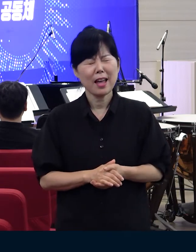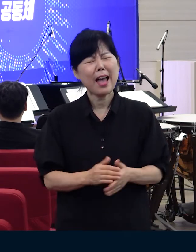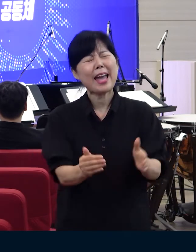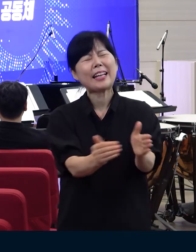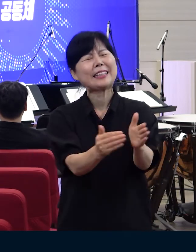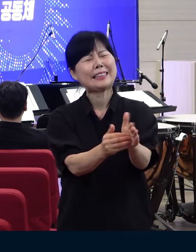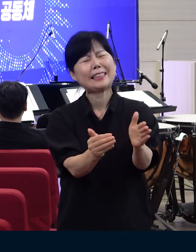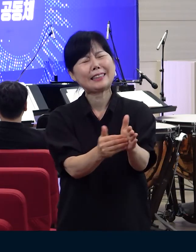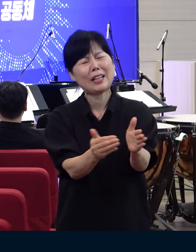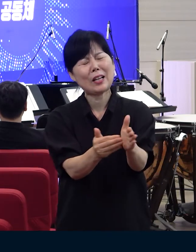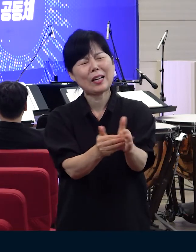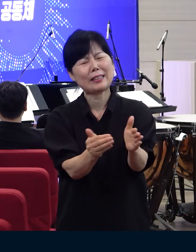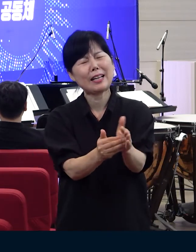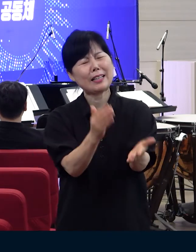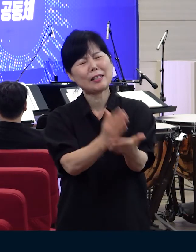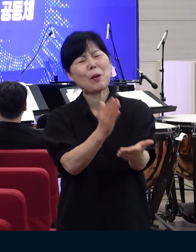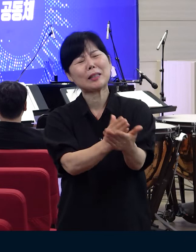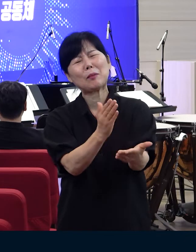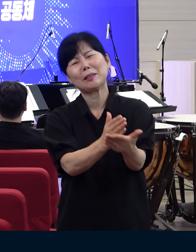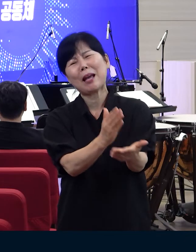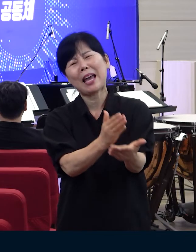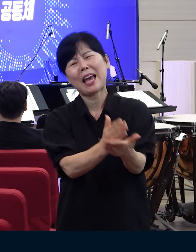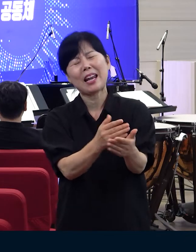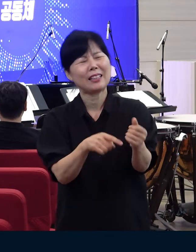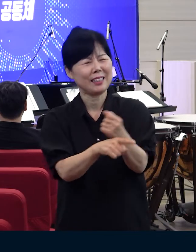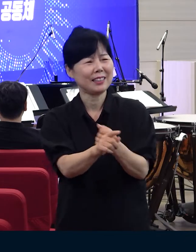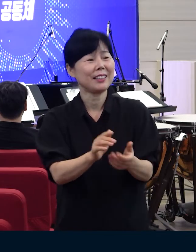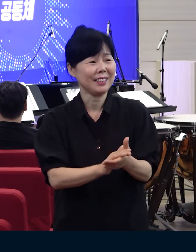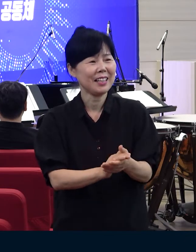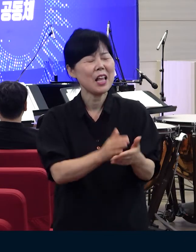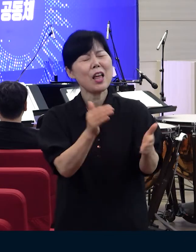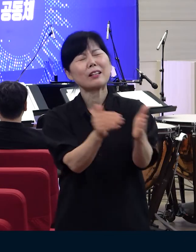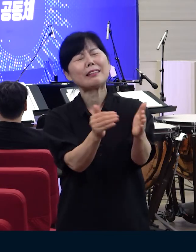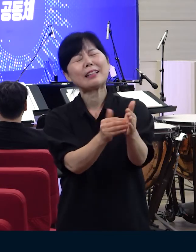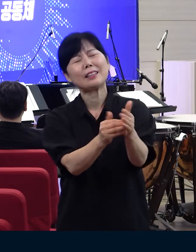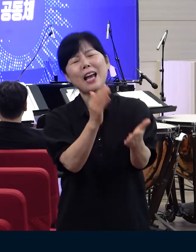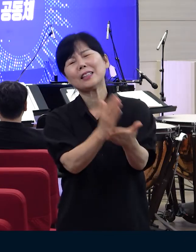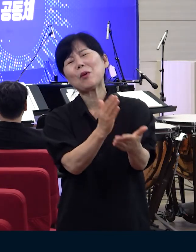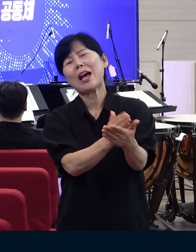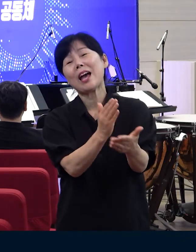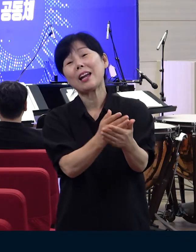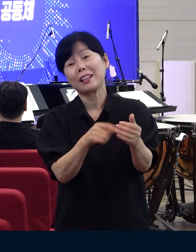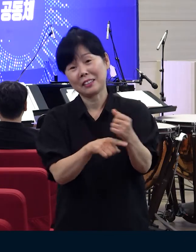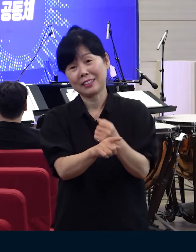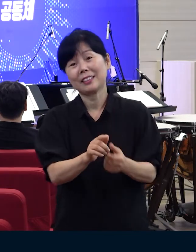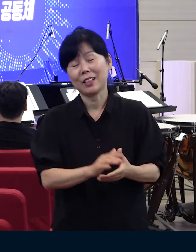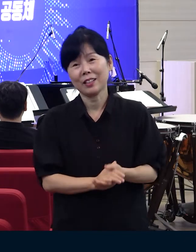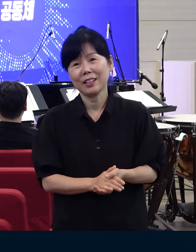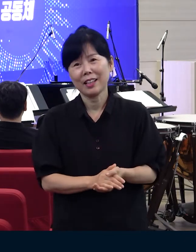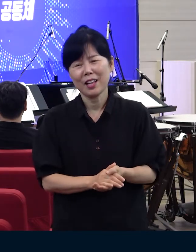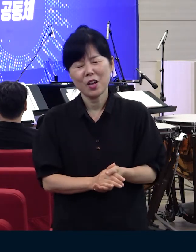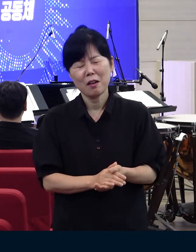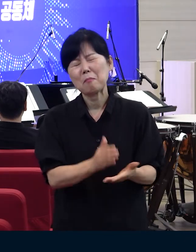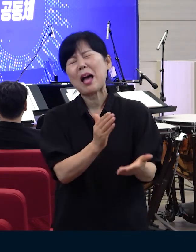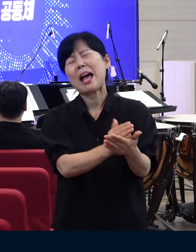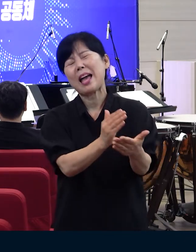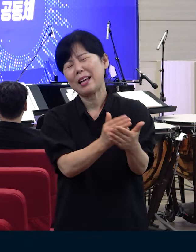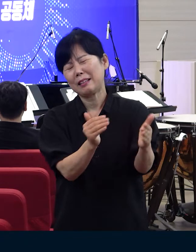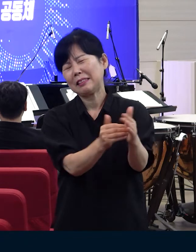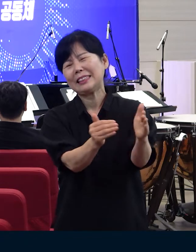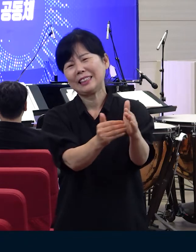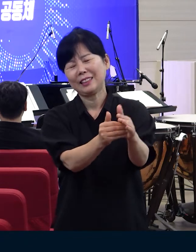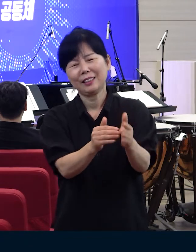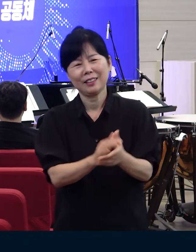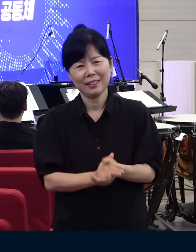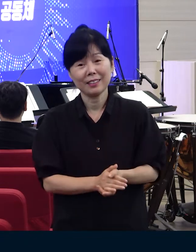줄임말이다. 고마는 사투리로 고만이라는, 그러니까 뭐 그만 멈춰라라고 하는 stop, 영어로